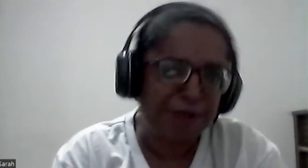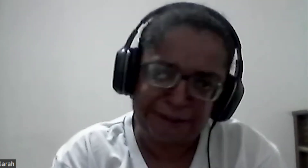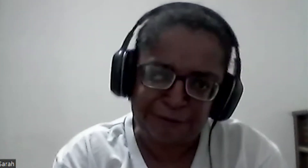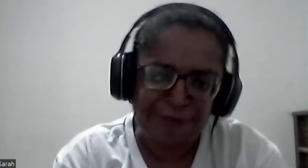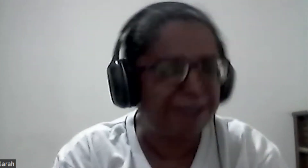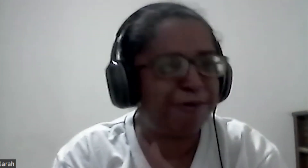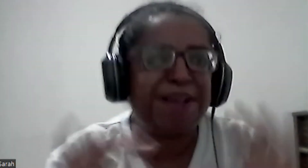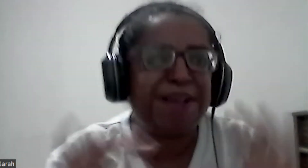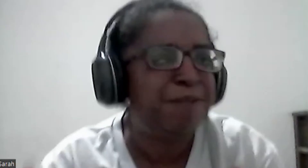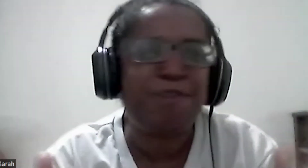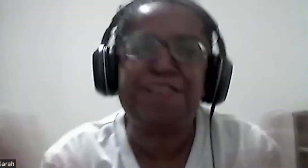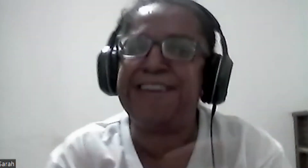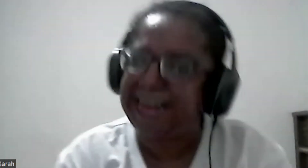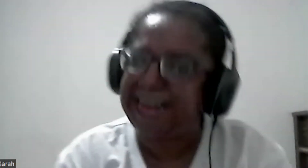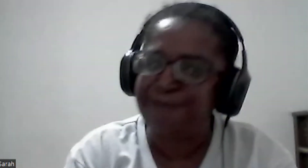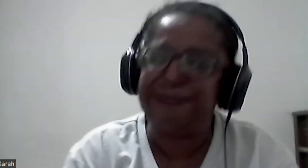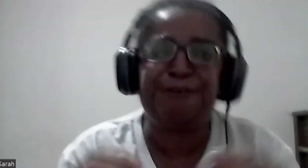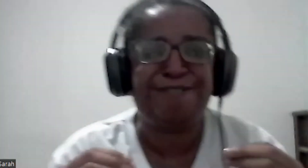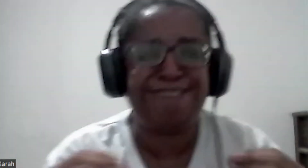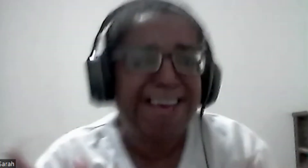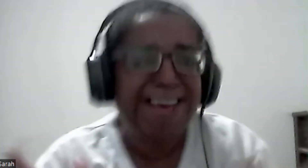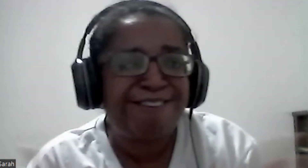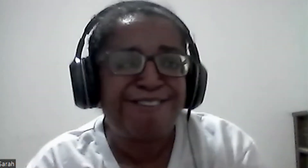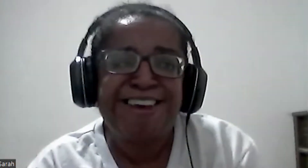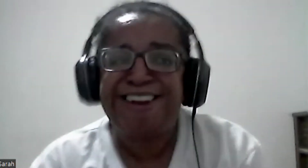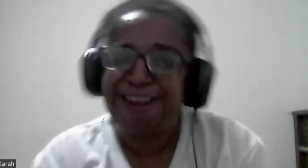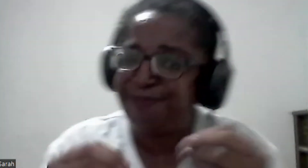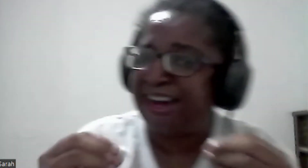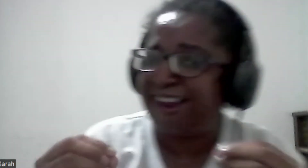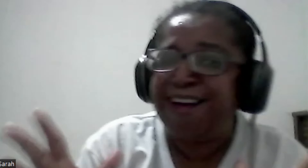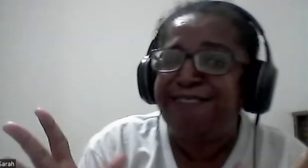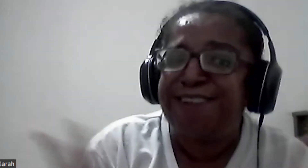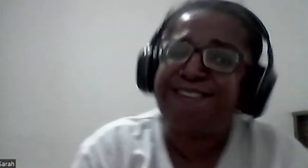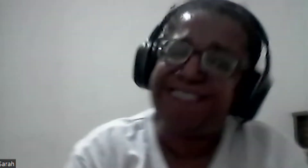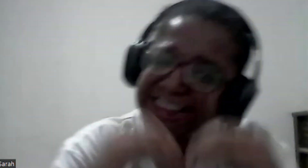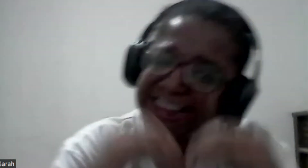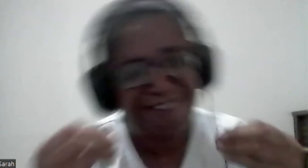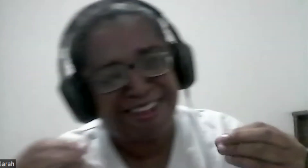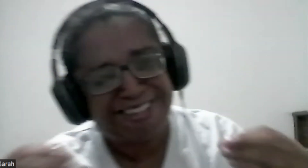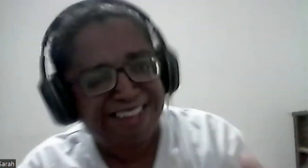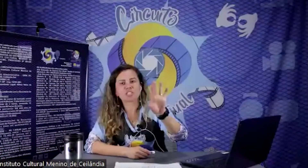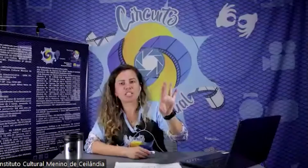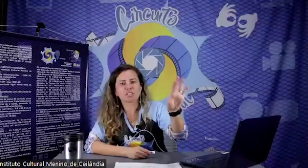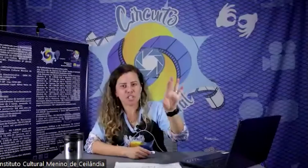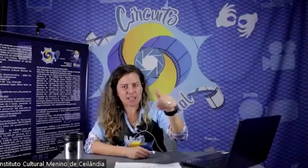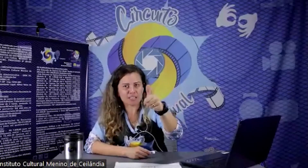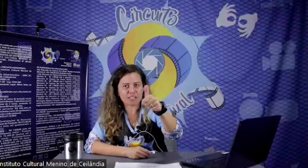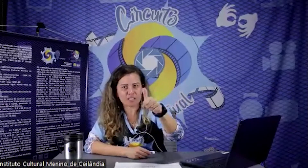coisa. Não é simples sinal, tem um contexto, tem os parâmetros, tem a situação. Mas lá está dizendo que já está